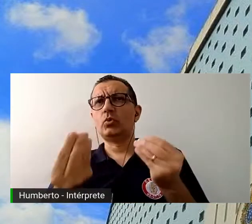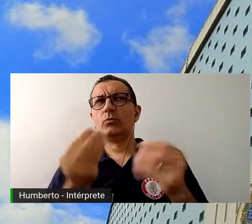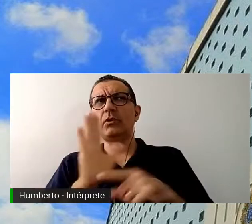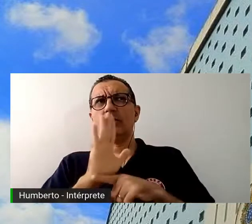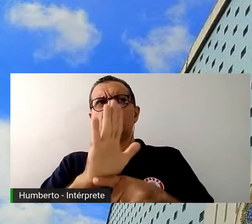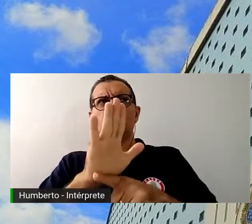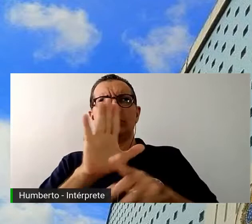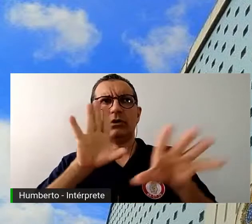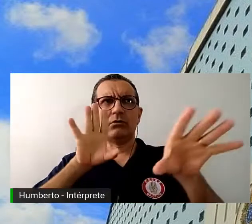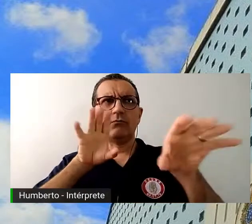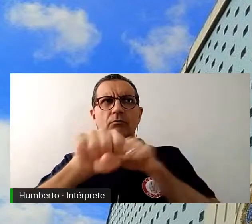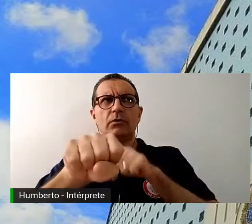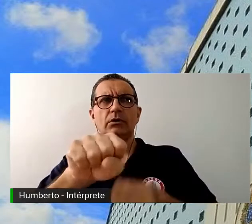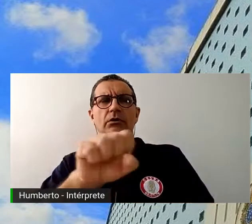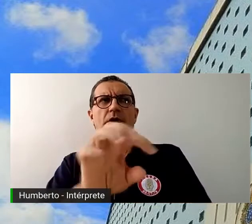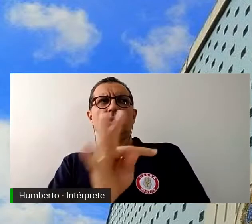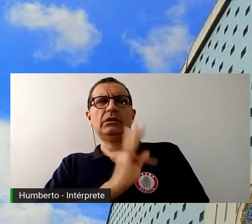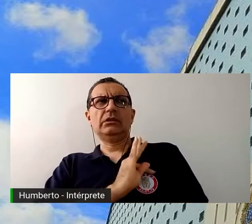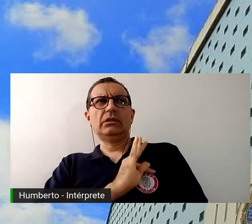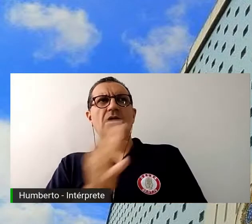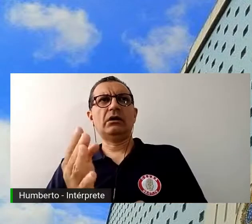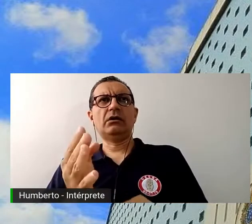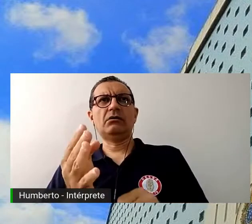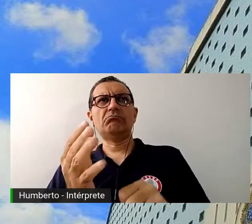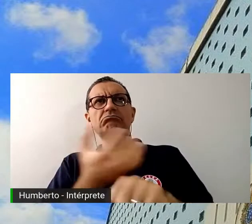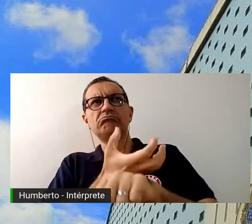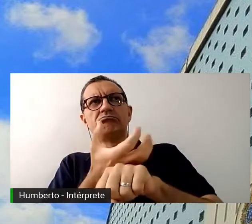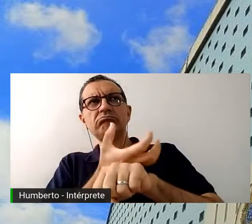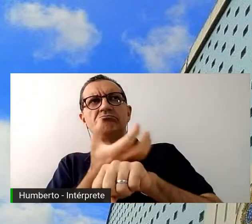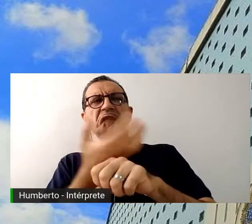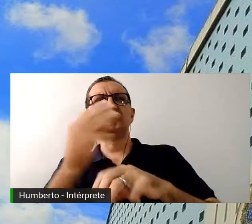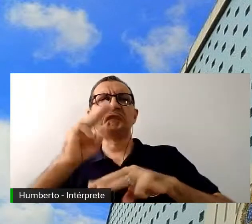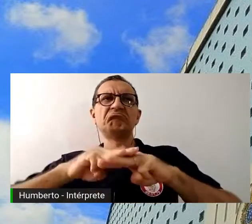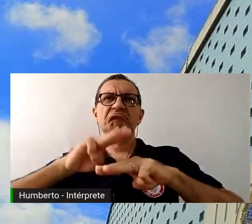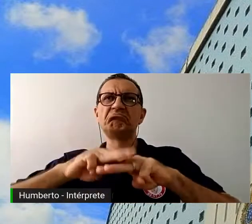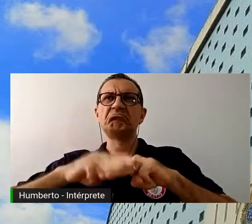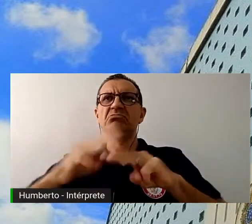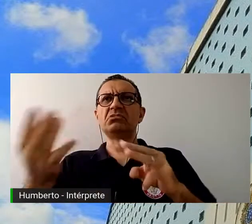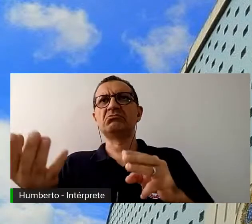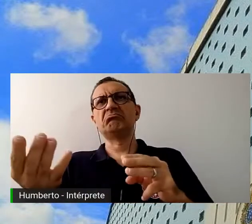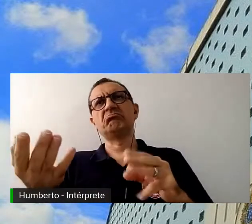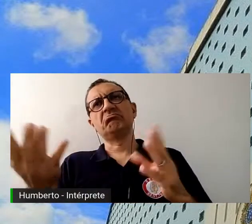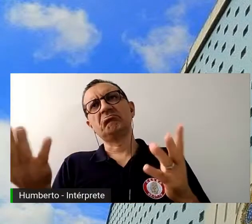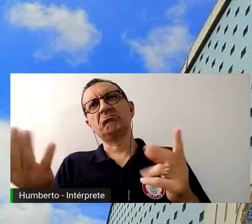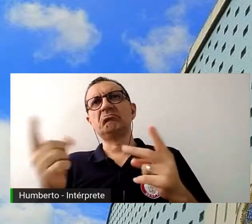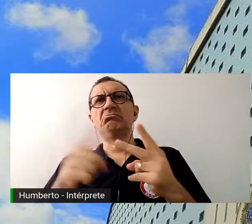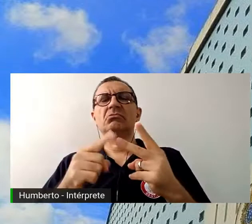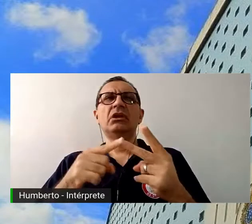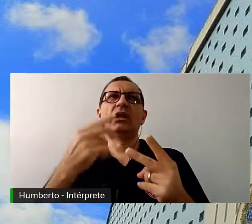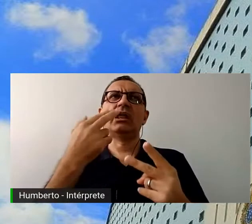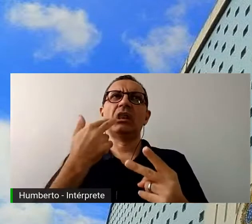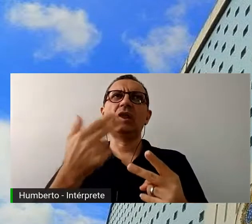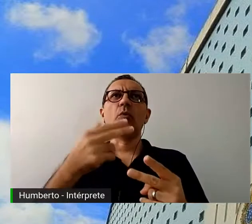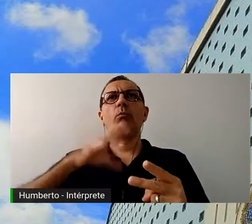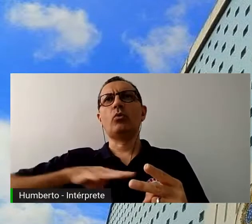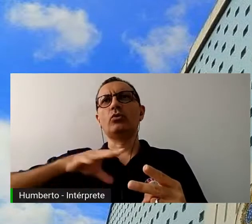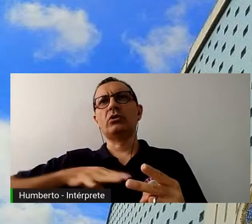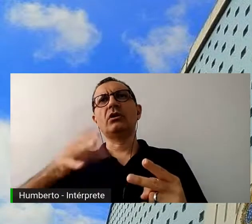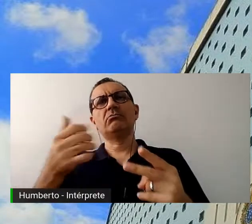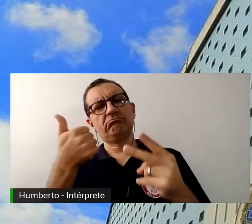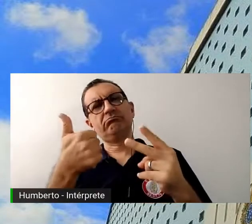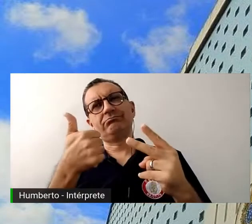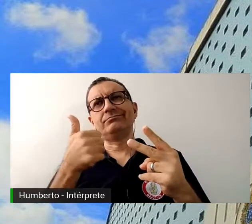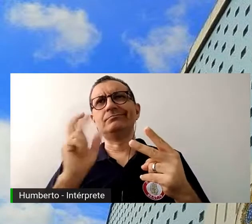formação técnica nas disciplinas, na matemática, na matemática e língua portuguesa estão privilegiados. Mas